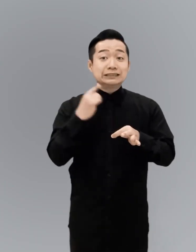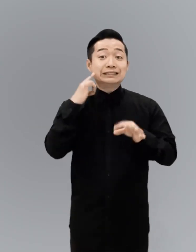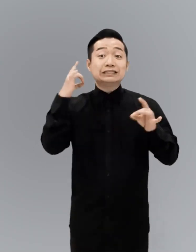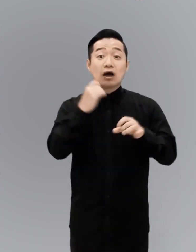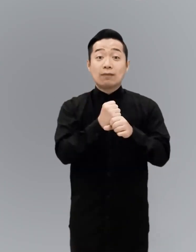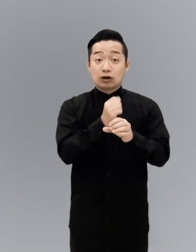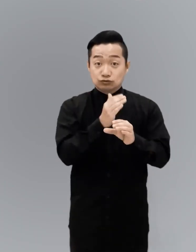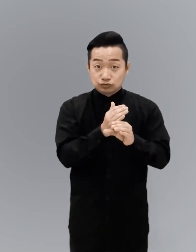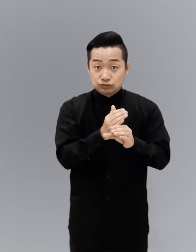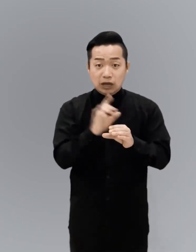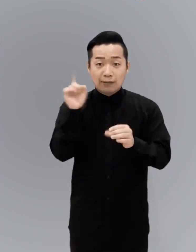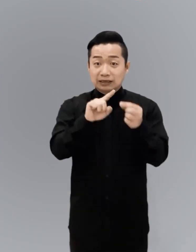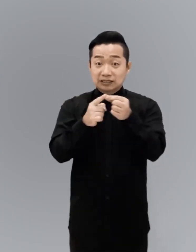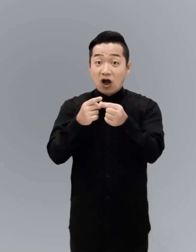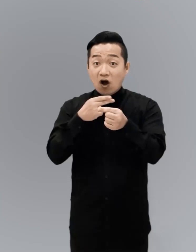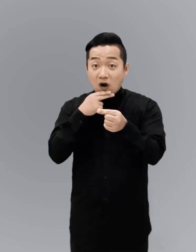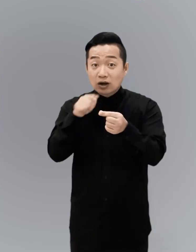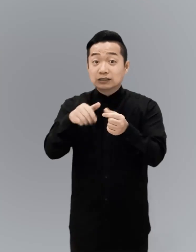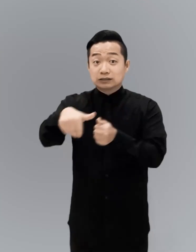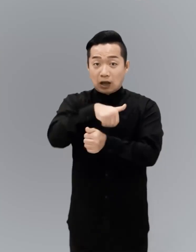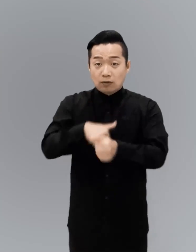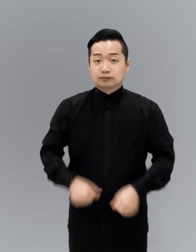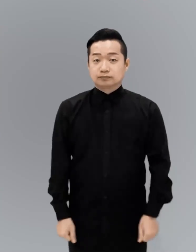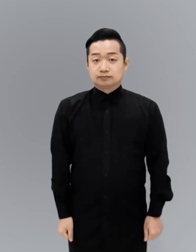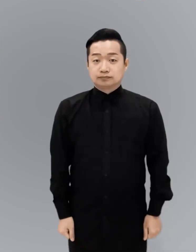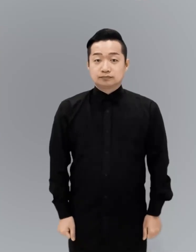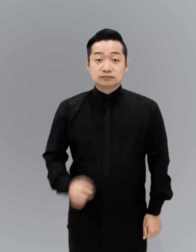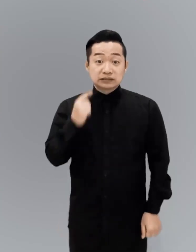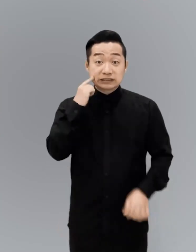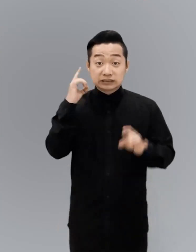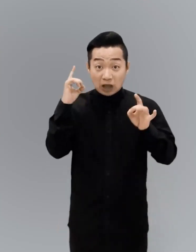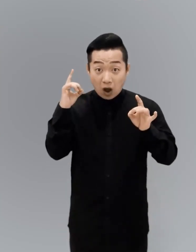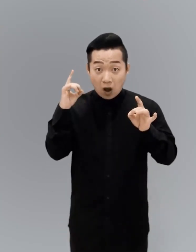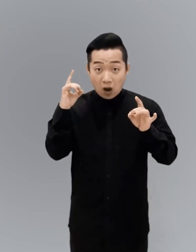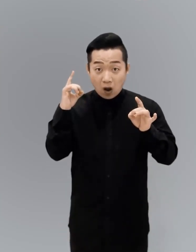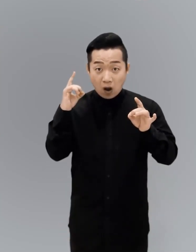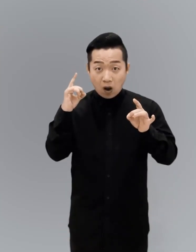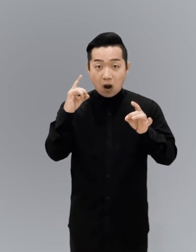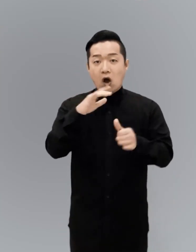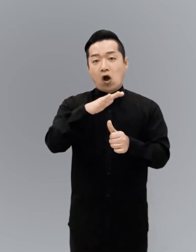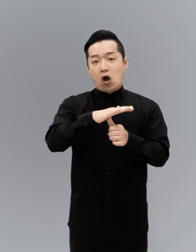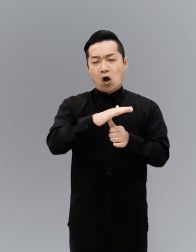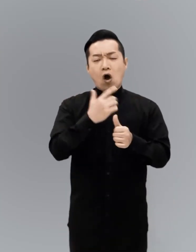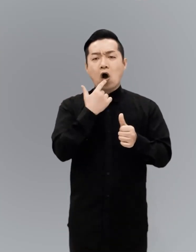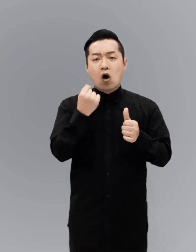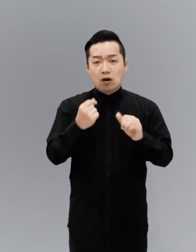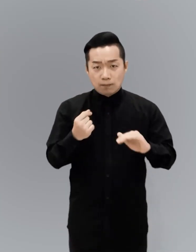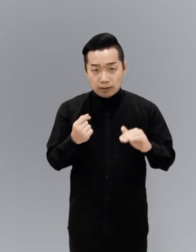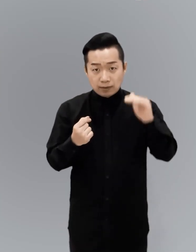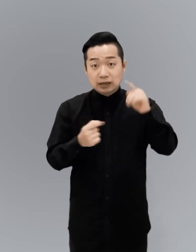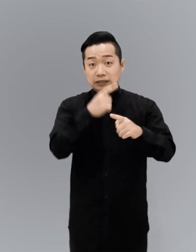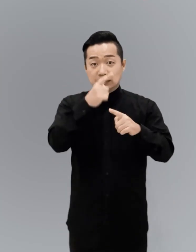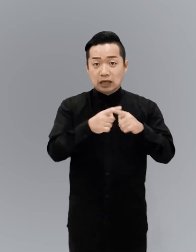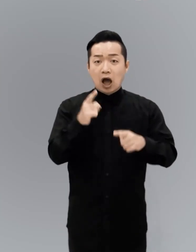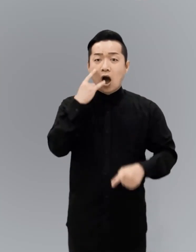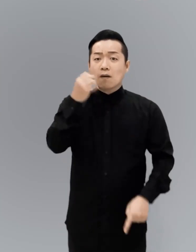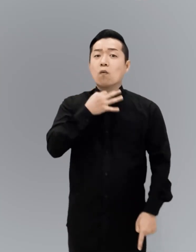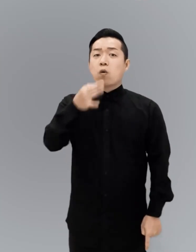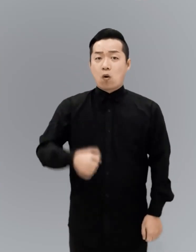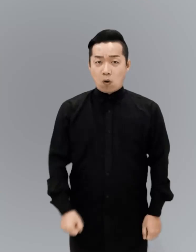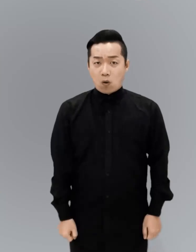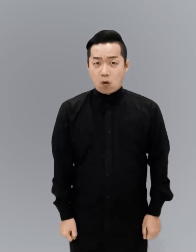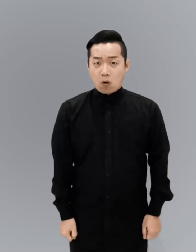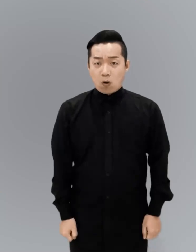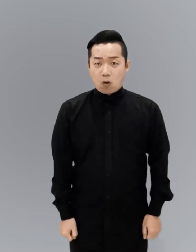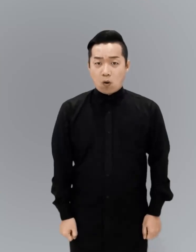만들고 있고 아무런 글이 없는 상황에서 이렇게 인형이 한 아이가 되어 가면서 갑자기 엄마 소리를